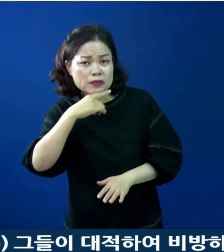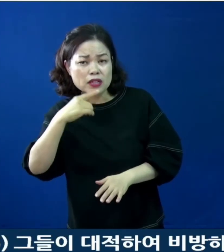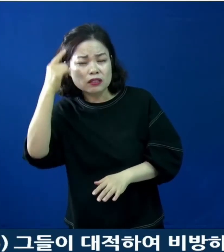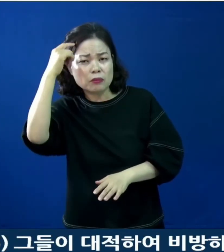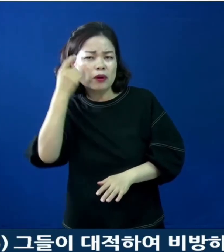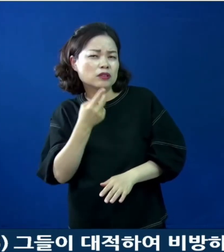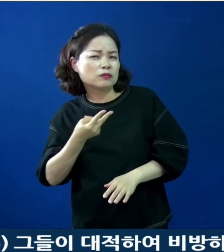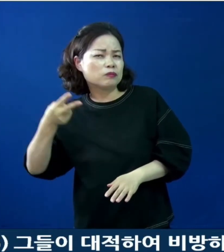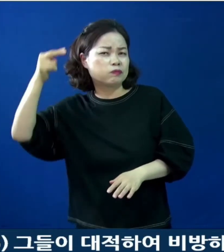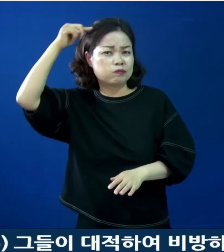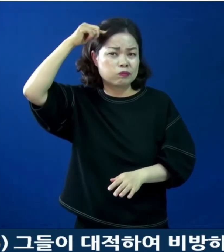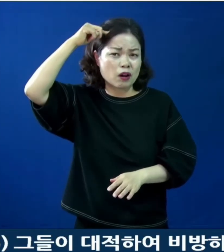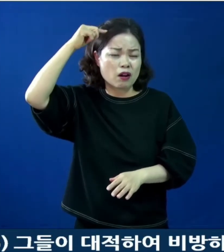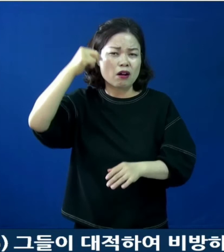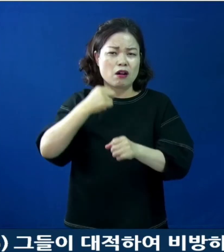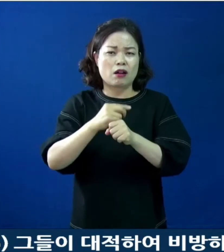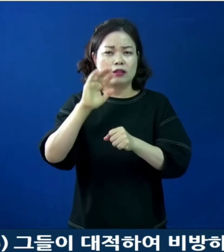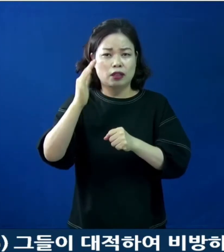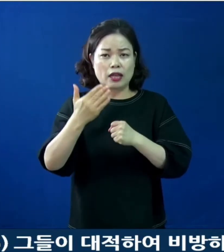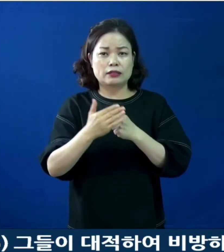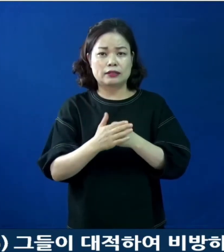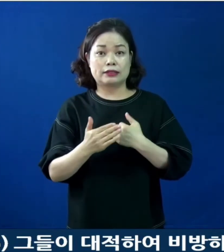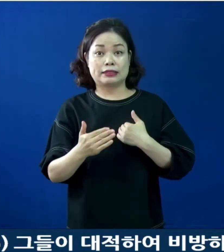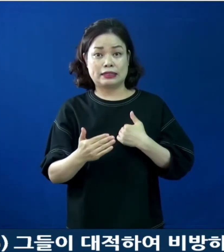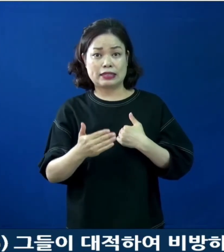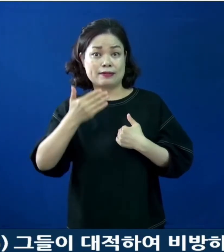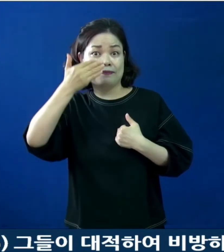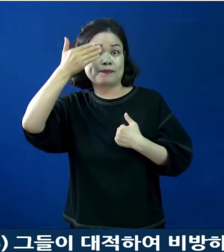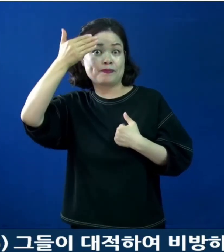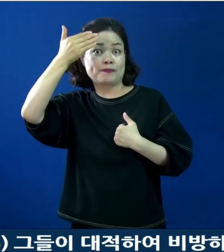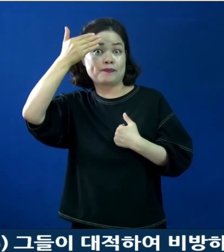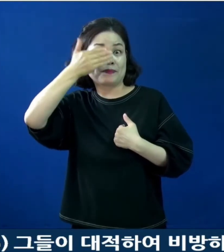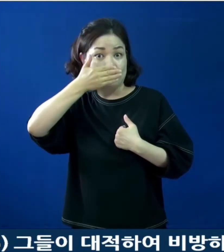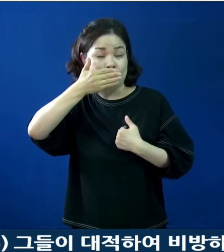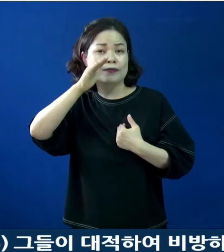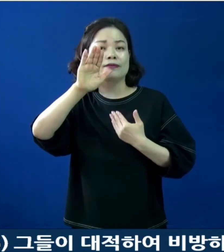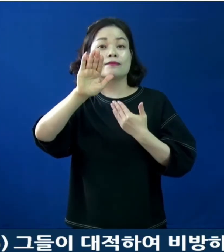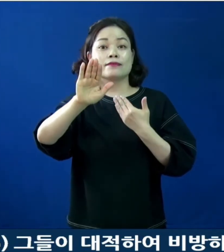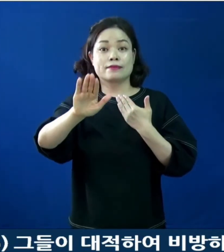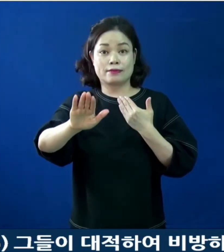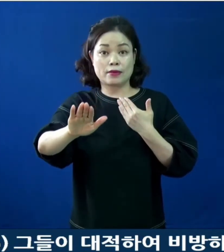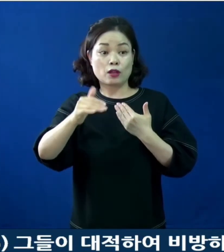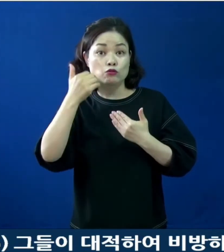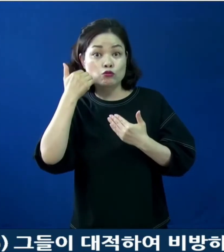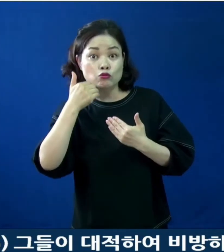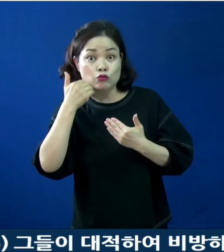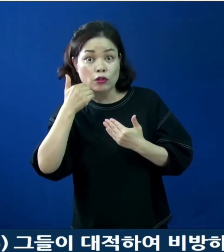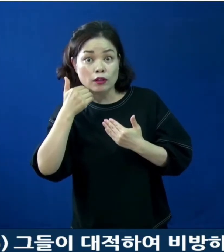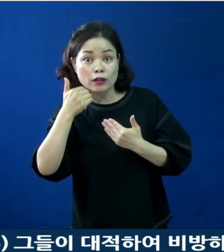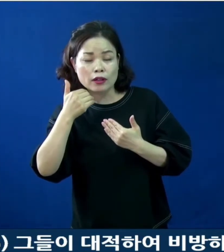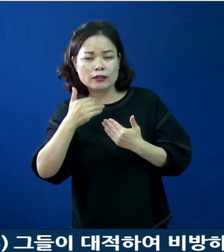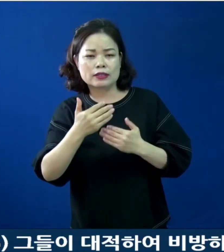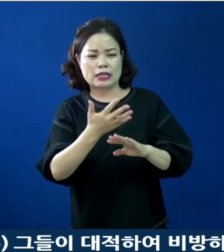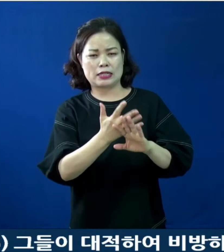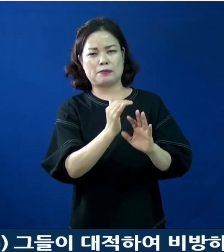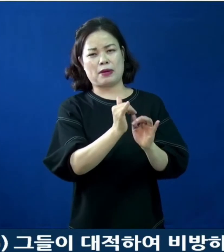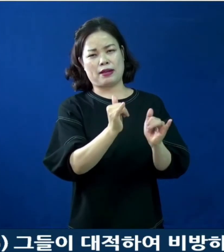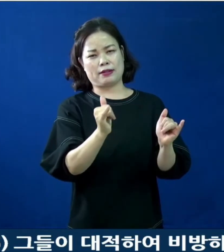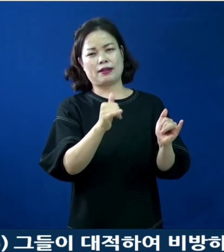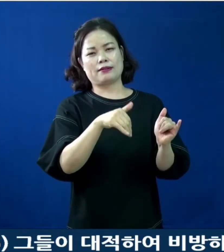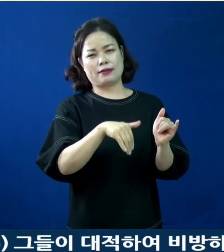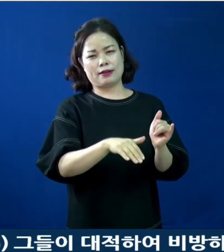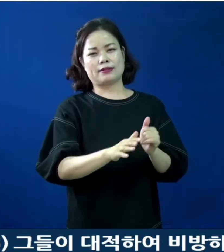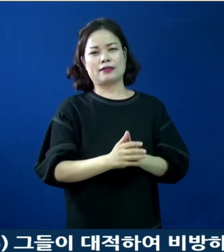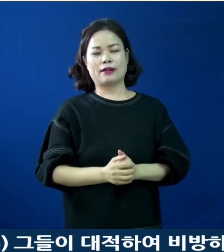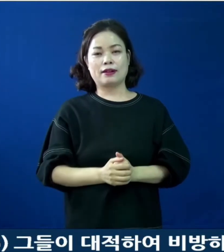너희 머리로 돌아갈 것이요 나는 깨끗하니라. 이후에는 누구에게? 이방인에게로 가니라.